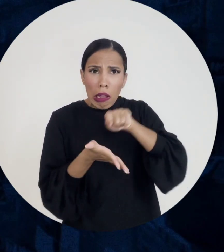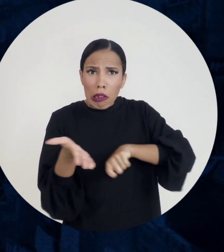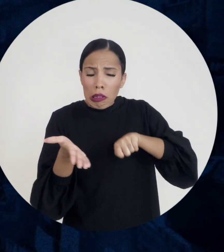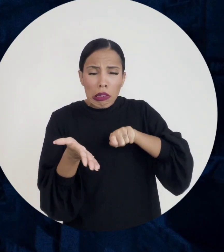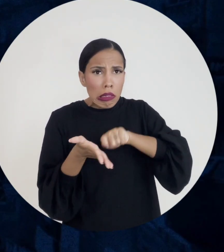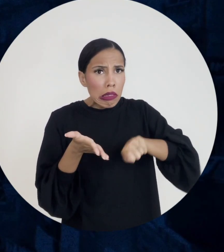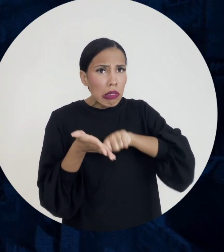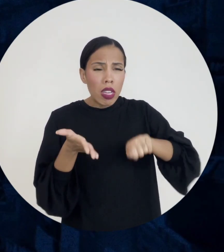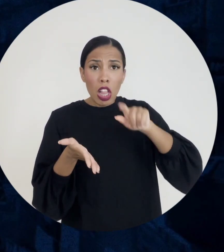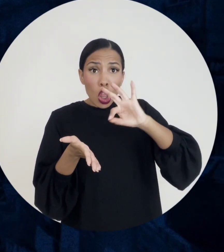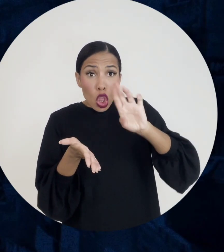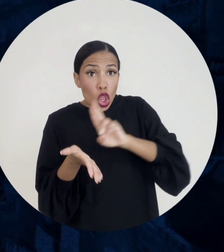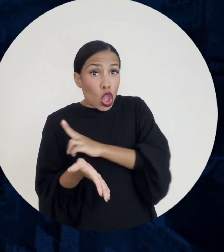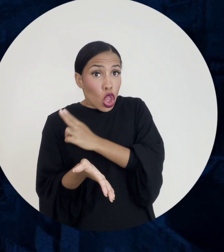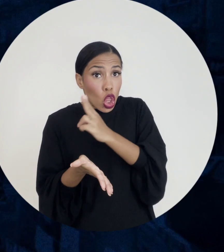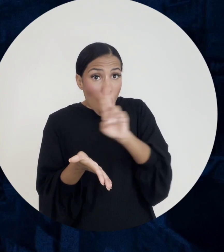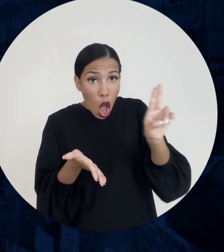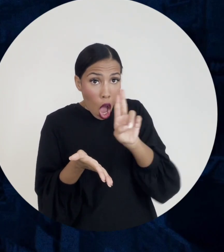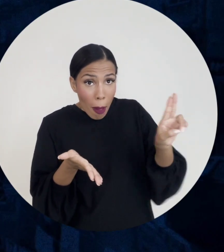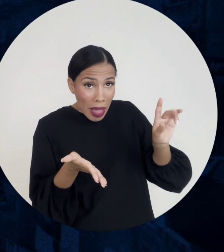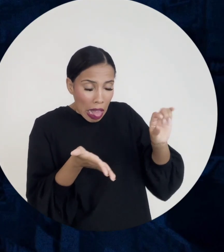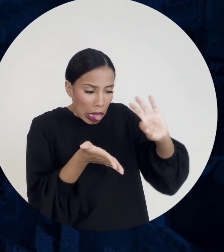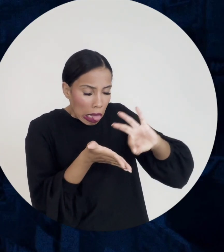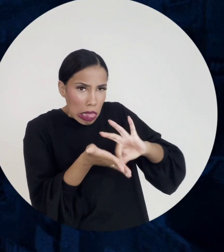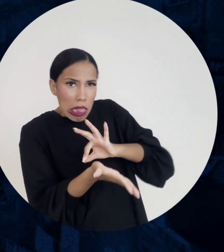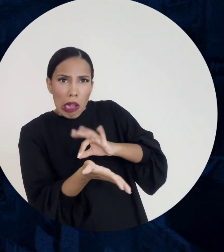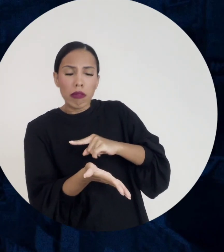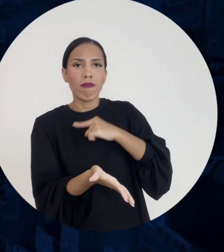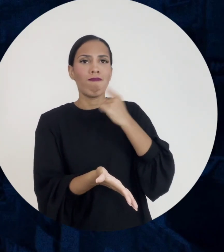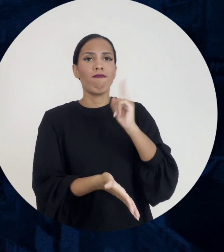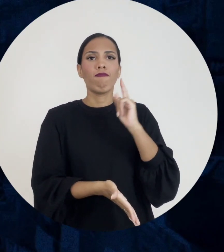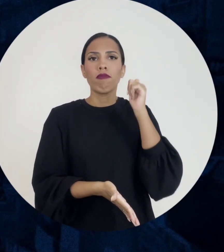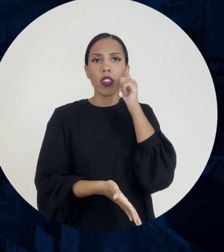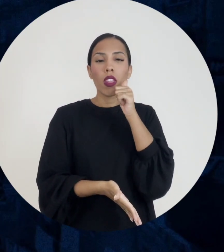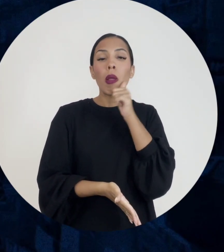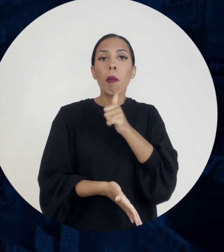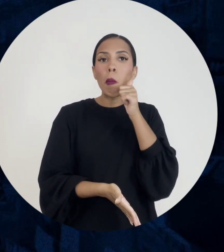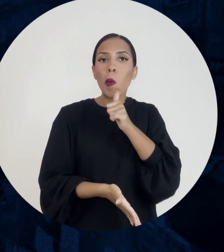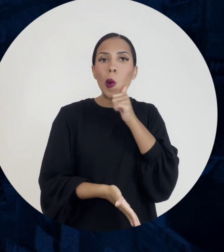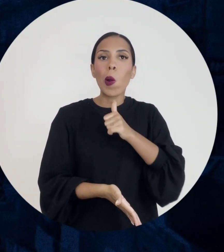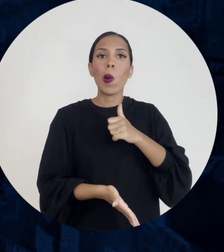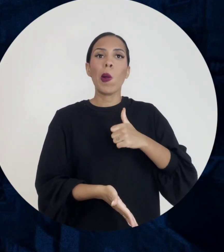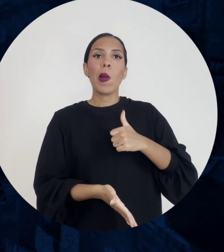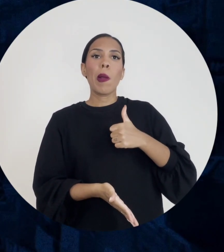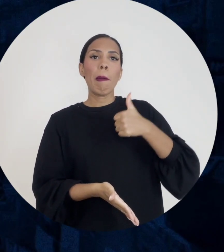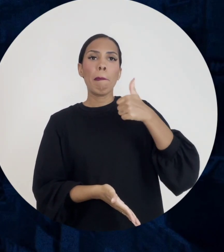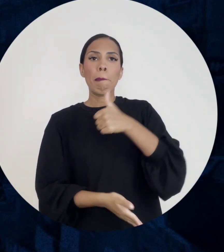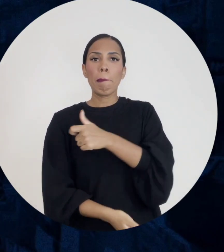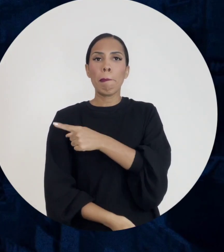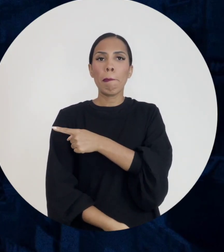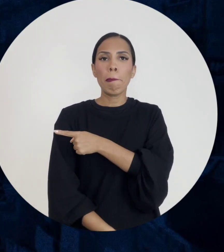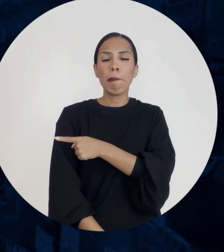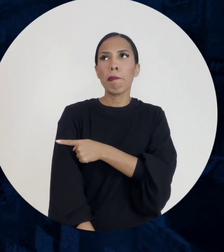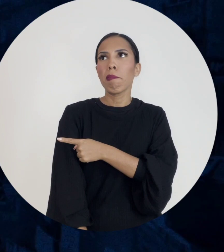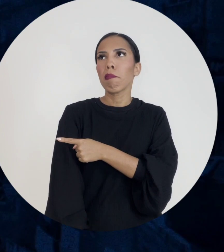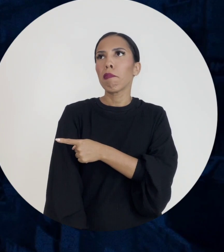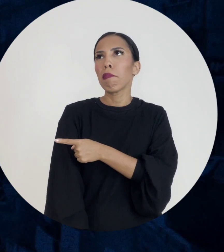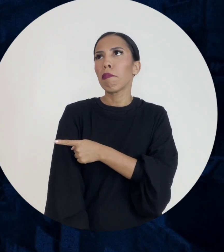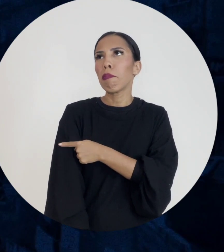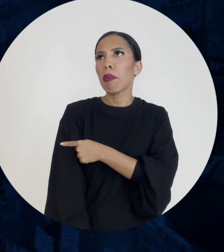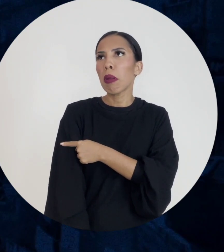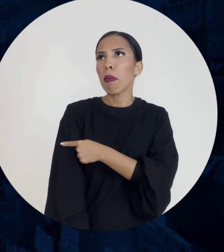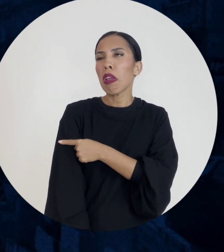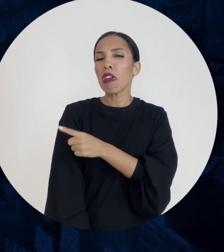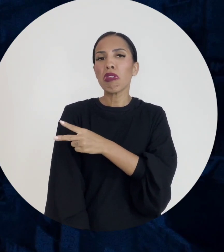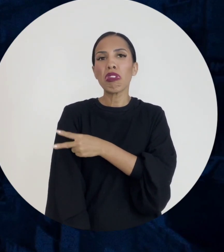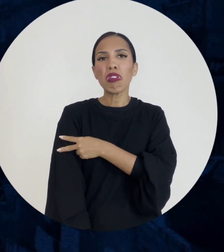era primeira, segunda série, e eu que fui à frente, né? Mas pelo desejo da minha mãe.